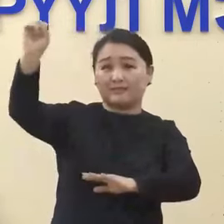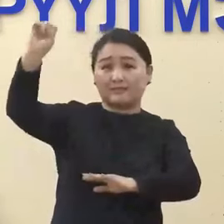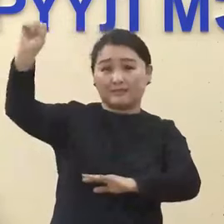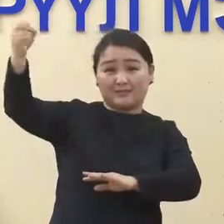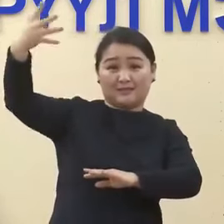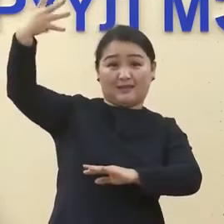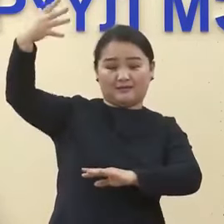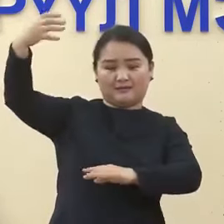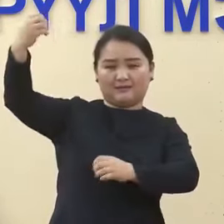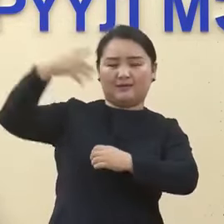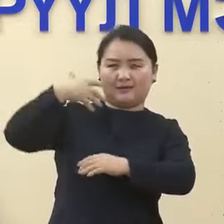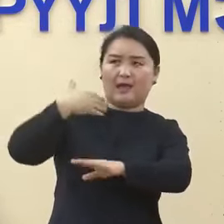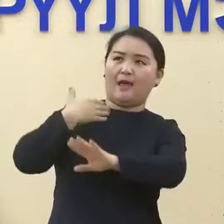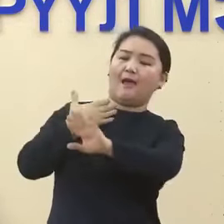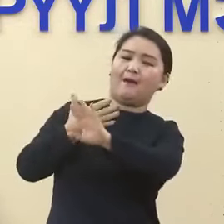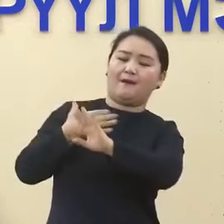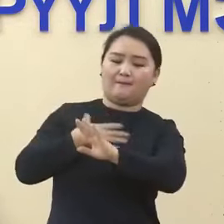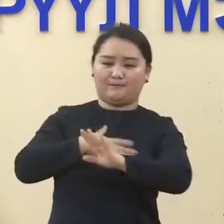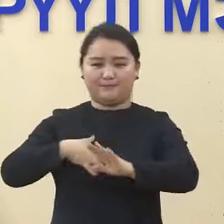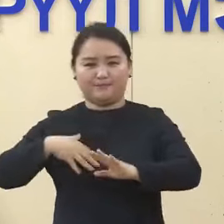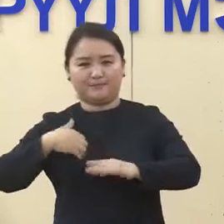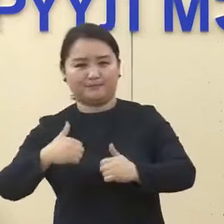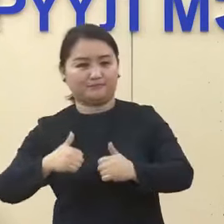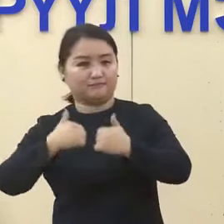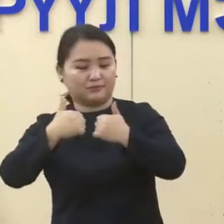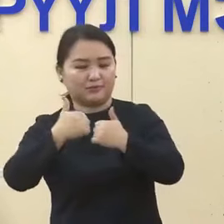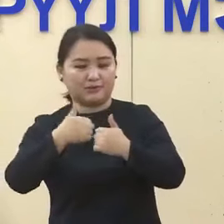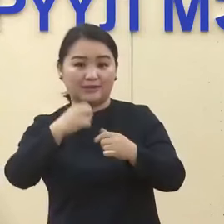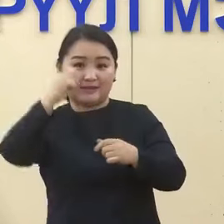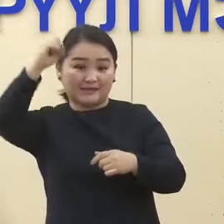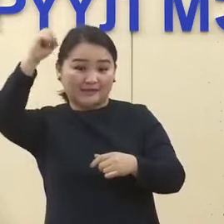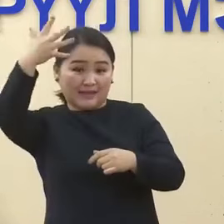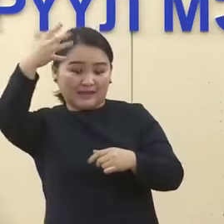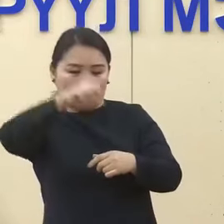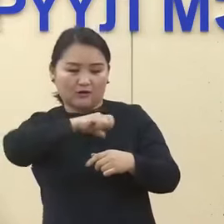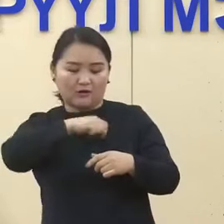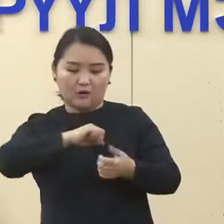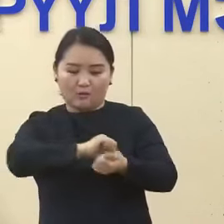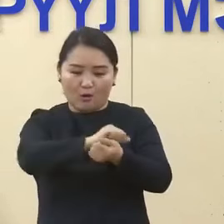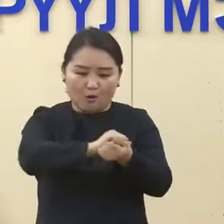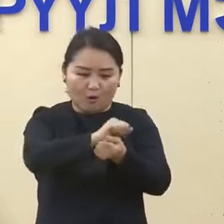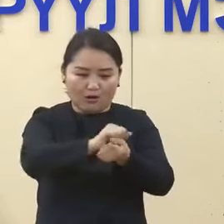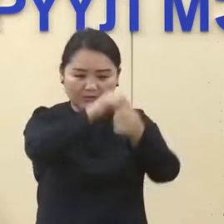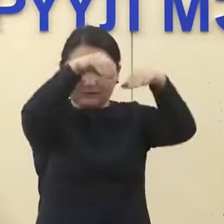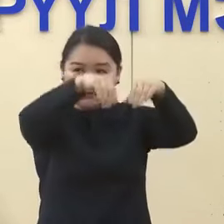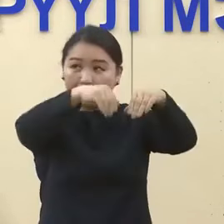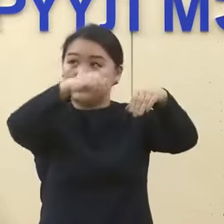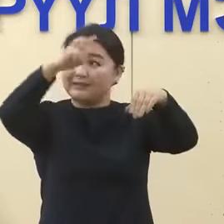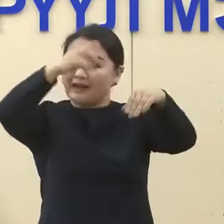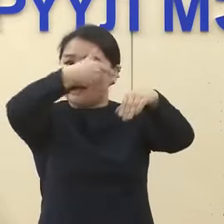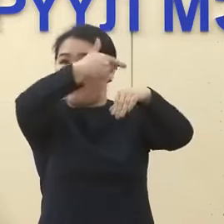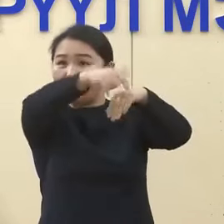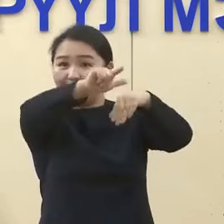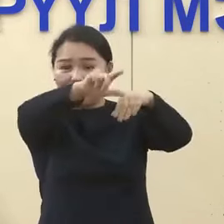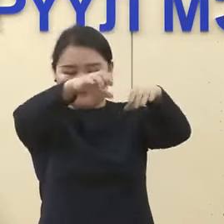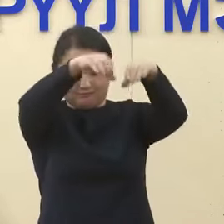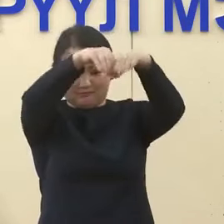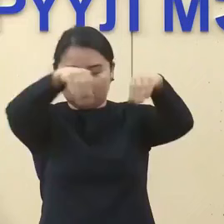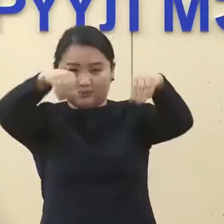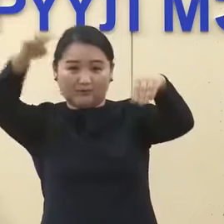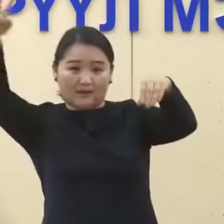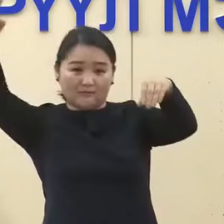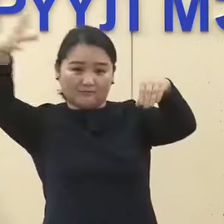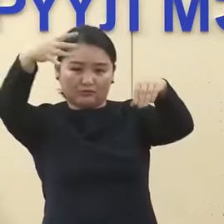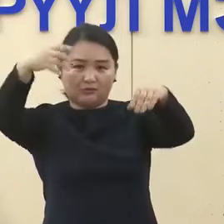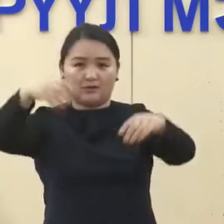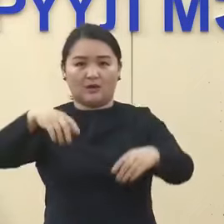олон судлаачид үзэж байгаа. Наранд одоо бас юмаа гадаа хатааж тавих, аль болохоор цонх саваа одоо онгойлгож 2 цаг тутам агаарын